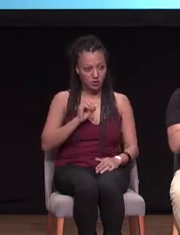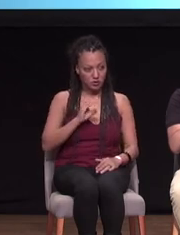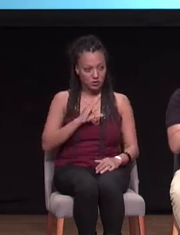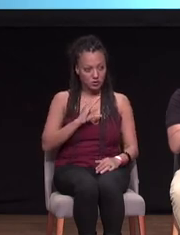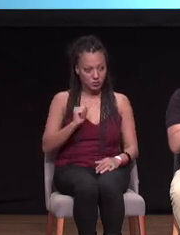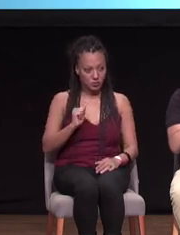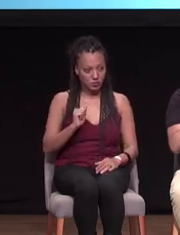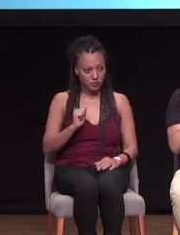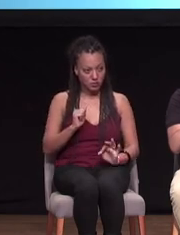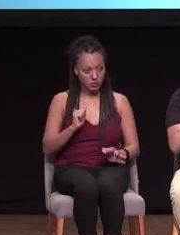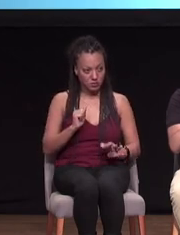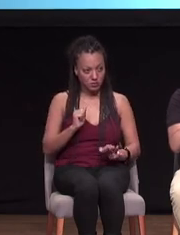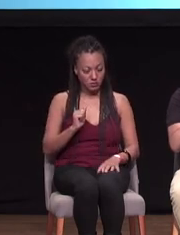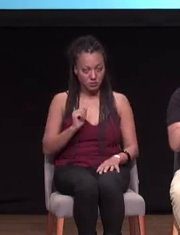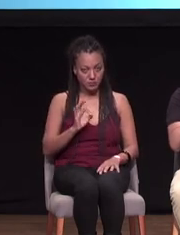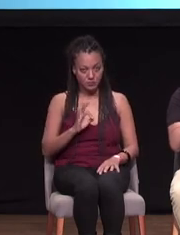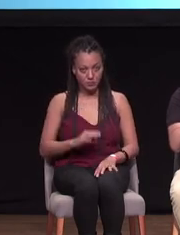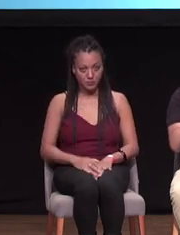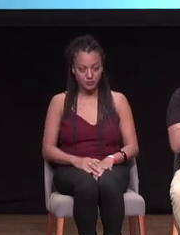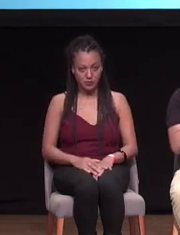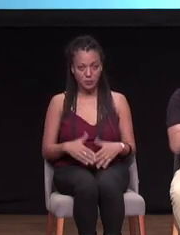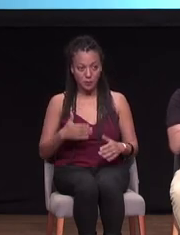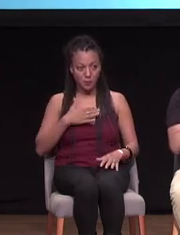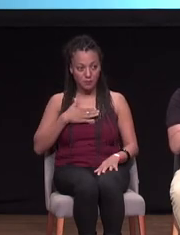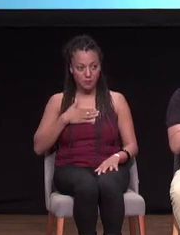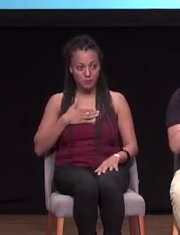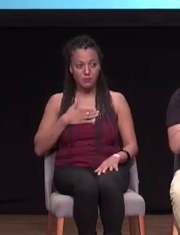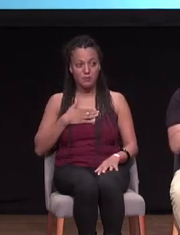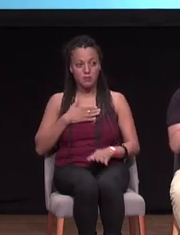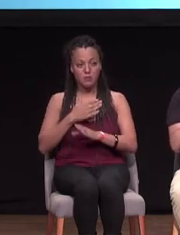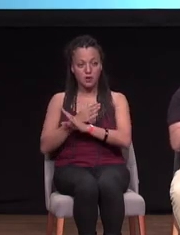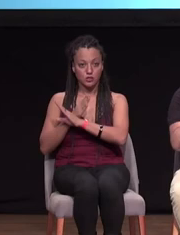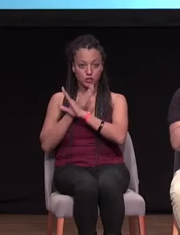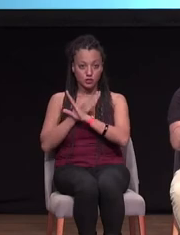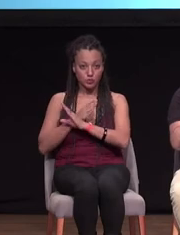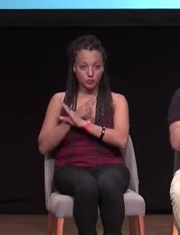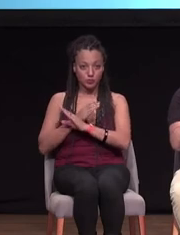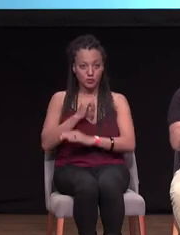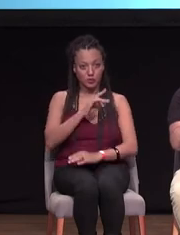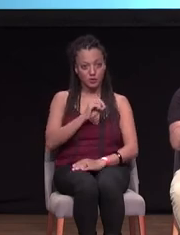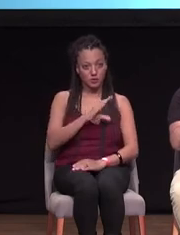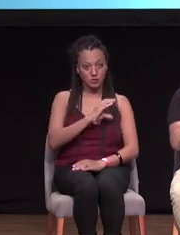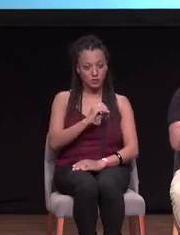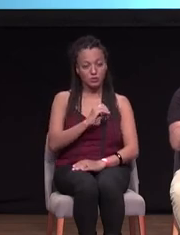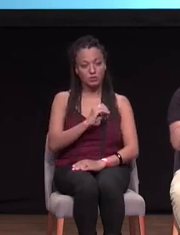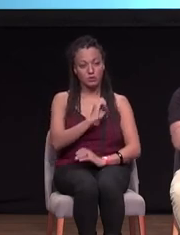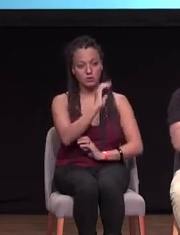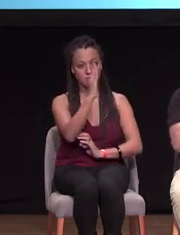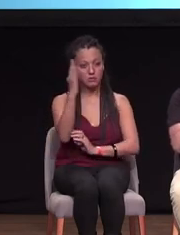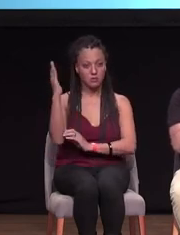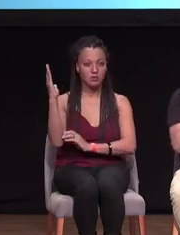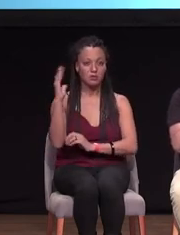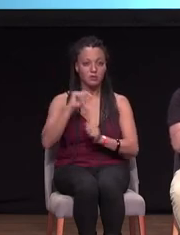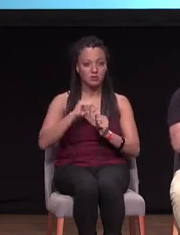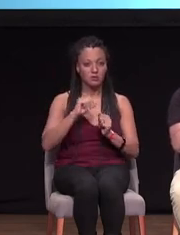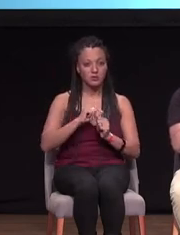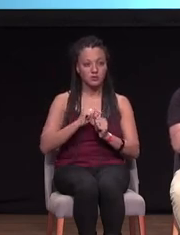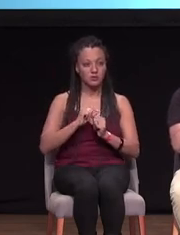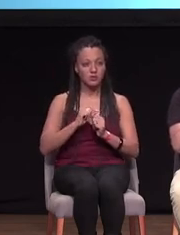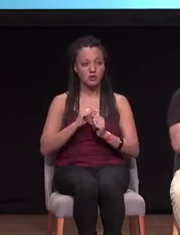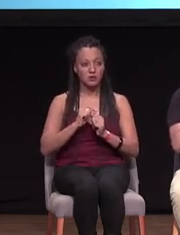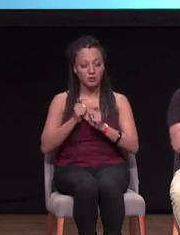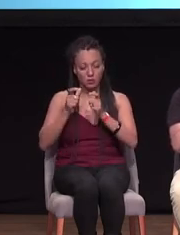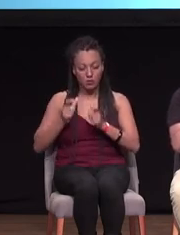sobressair oco isso então meu xangô ir ou seja madeira para fazer a gamela de chegou aonde chegou